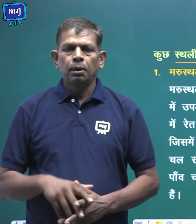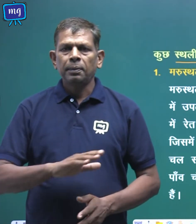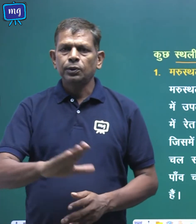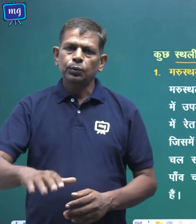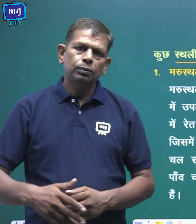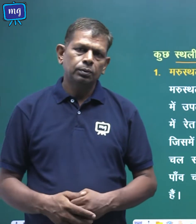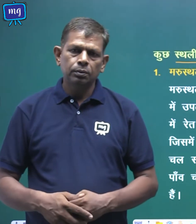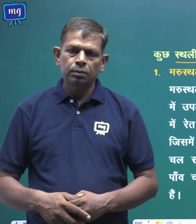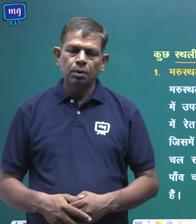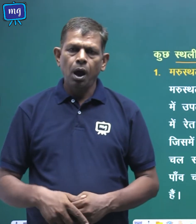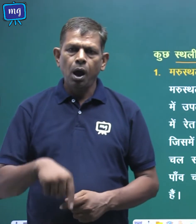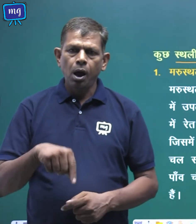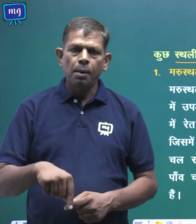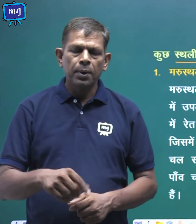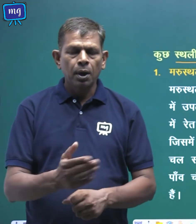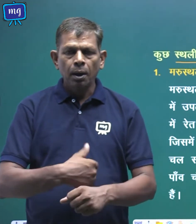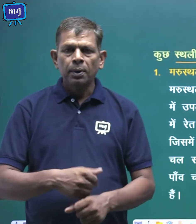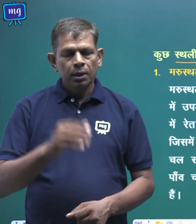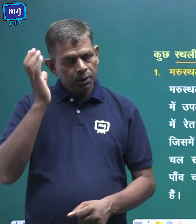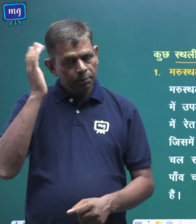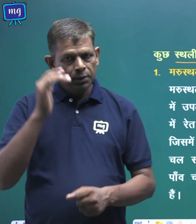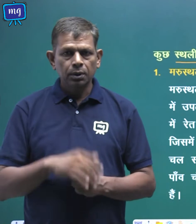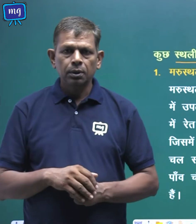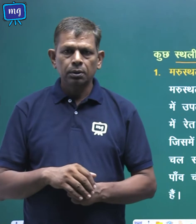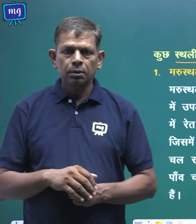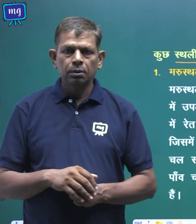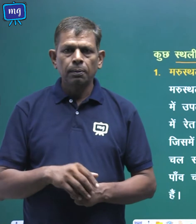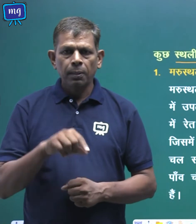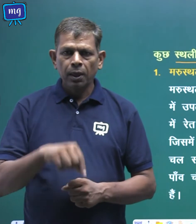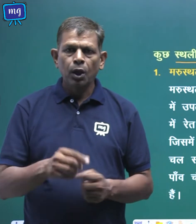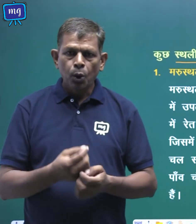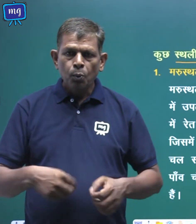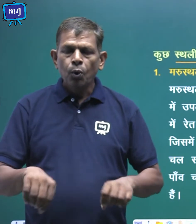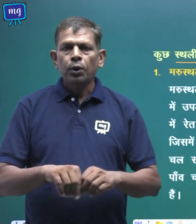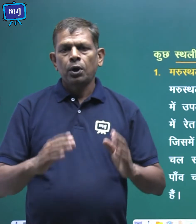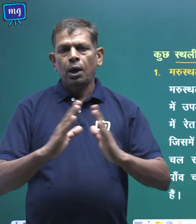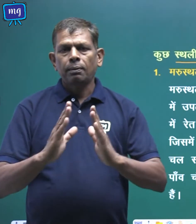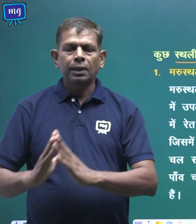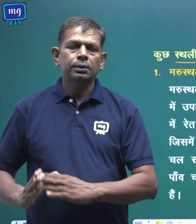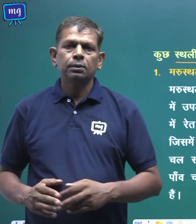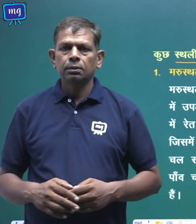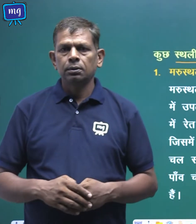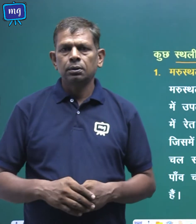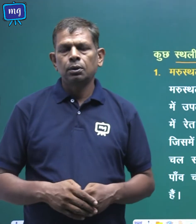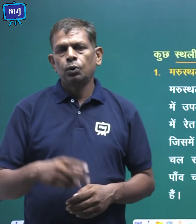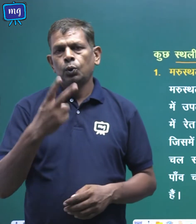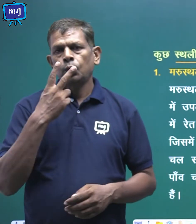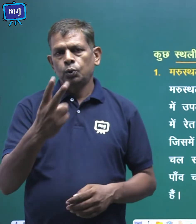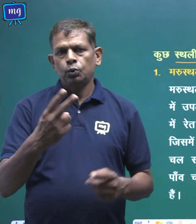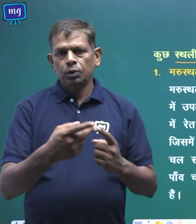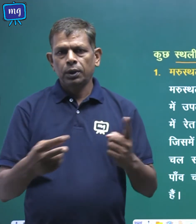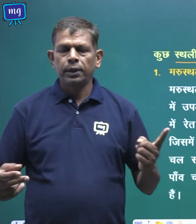बच्चों, अभी हमने समझा कि मुख्य आवास दो तरह के